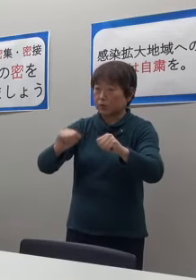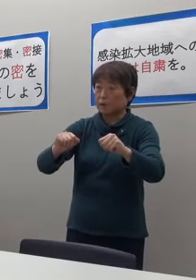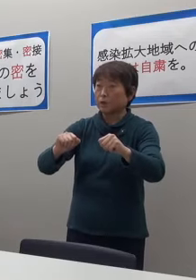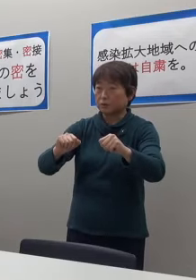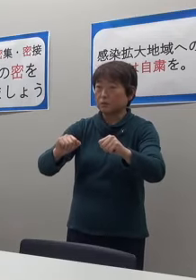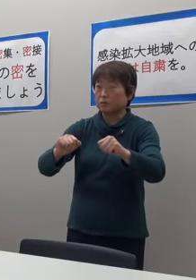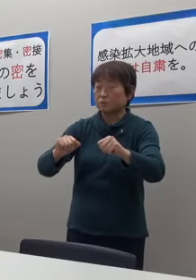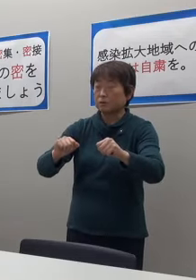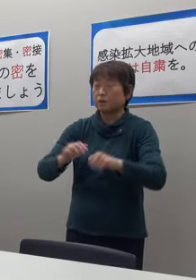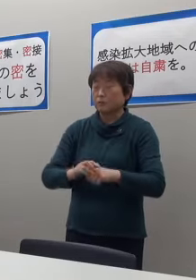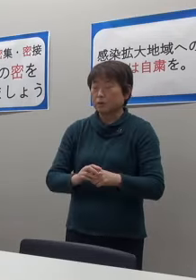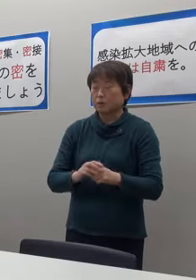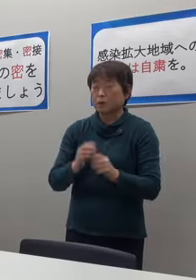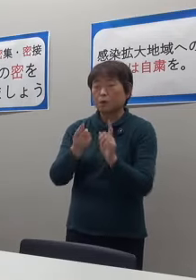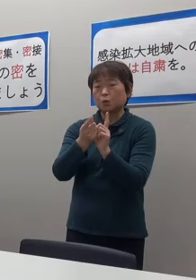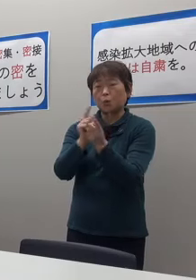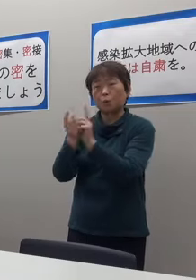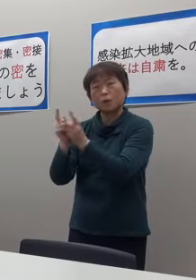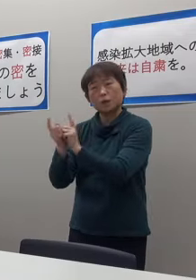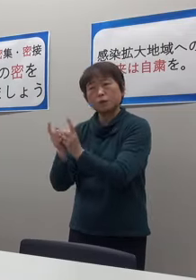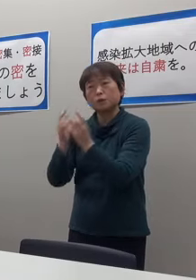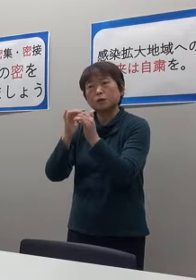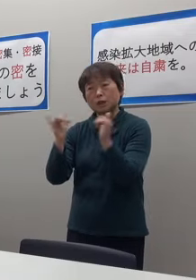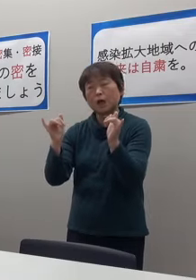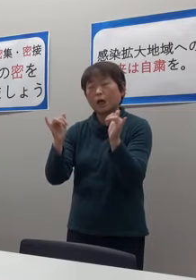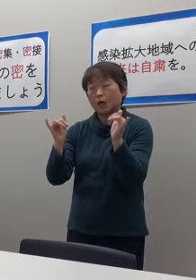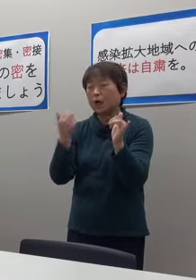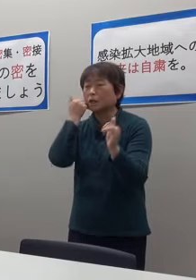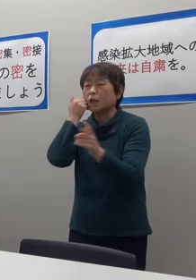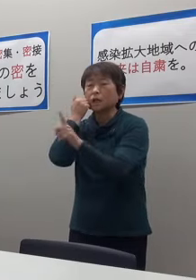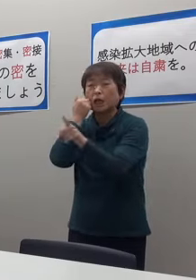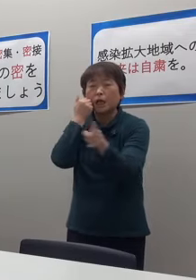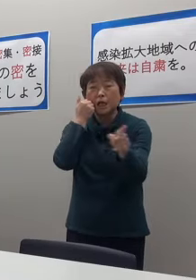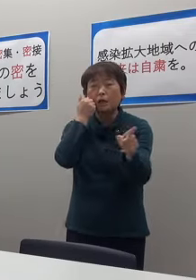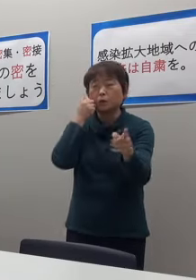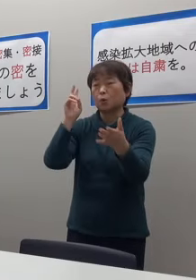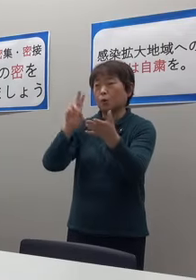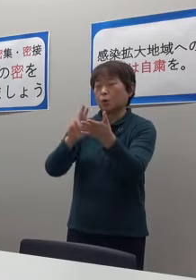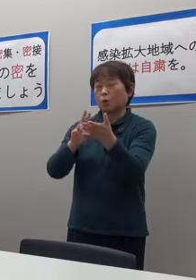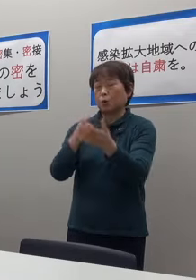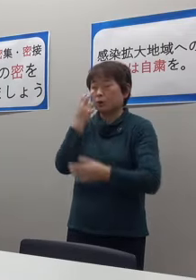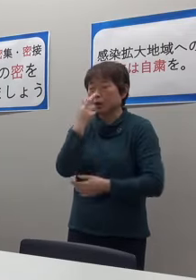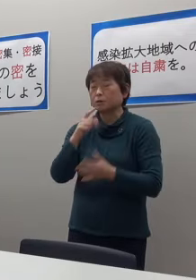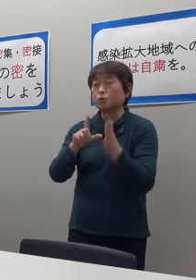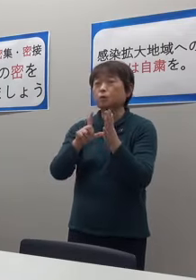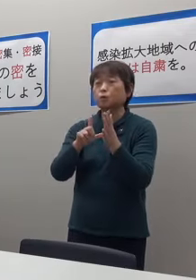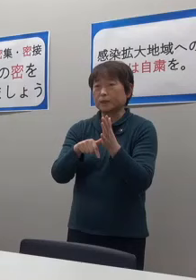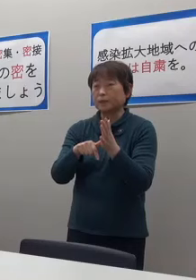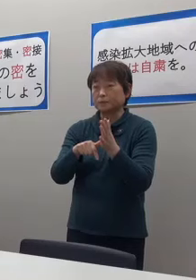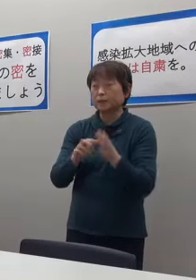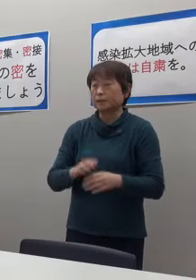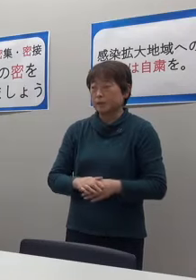もともとですね、濃厚接触者をこう設定するときに、あるこう、まあ、例えば比較的2メーター